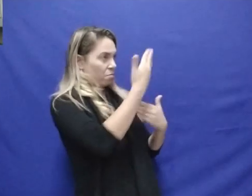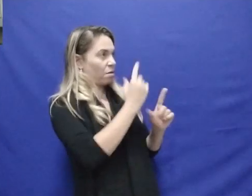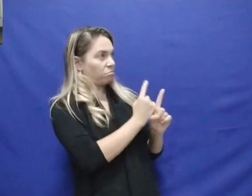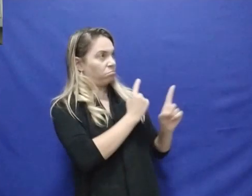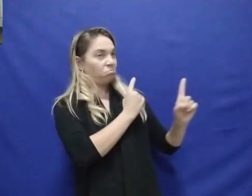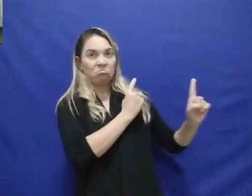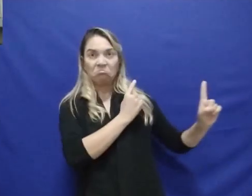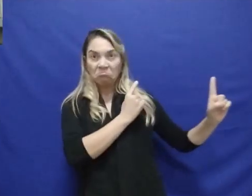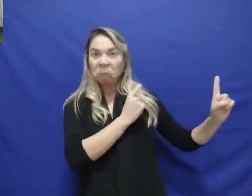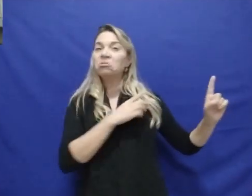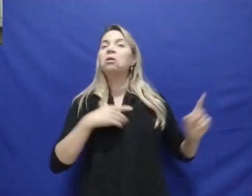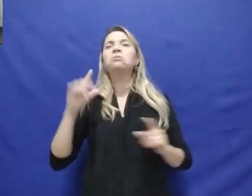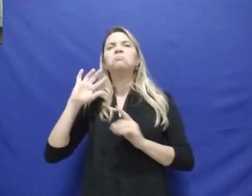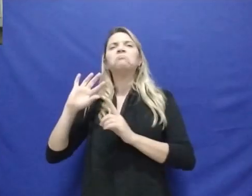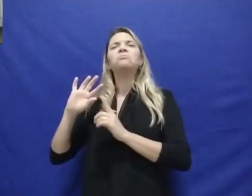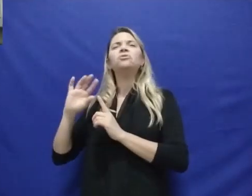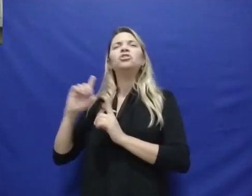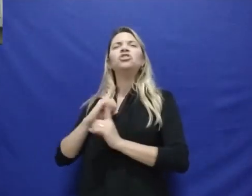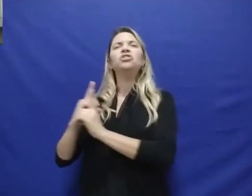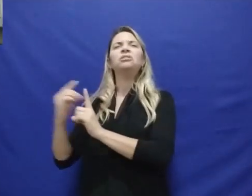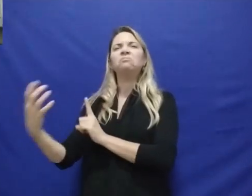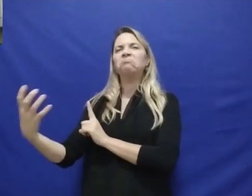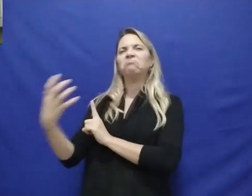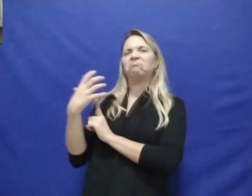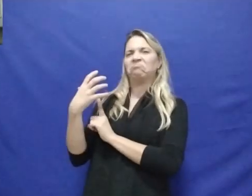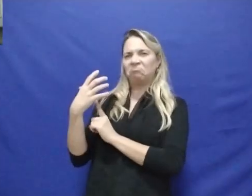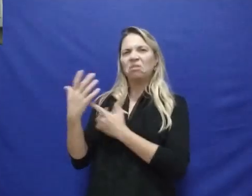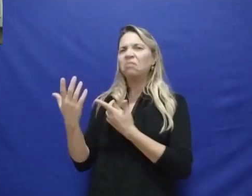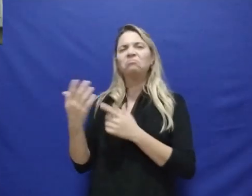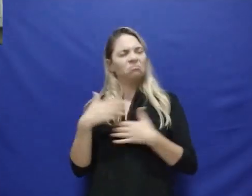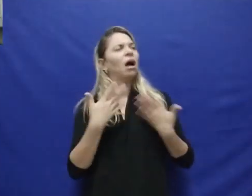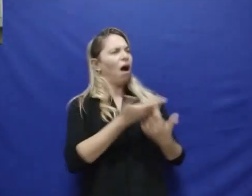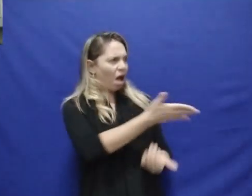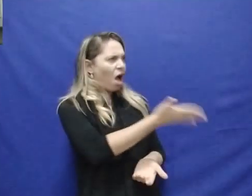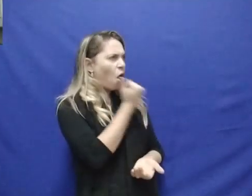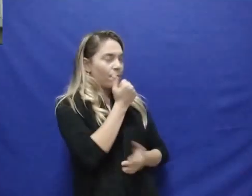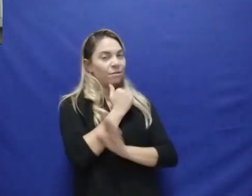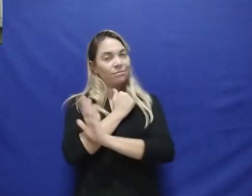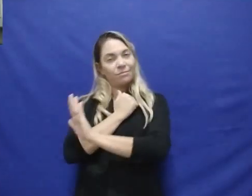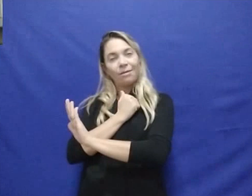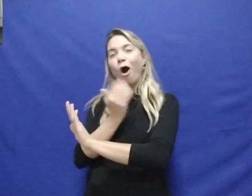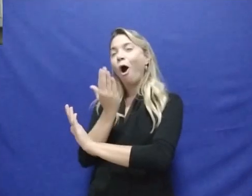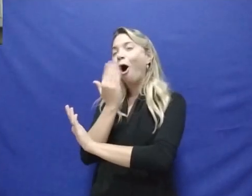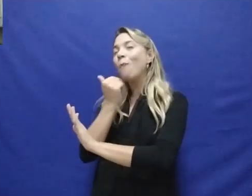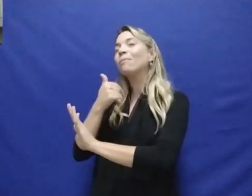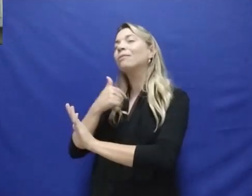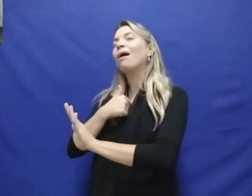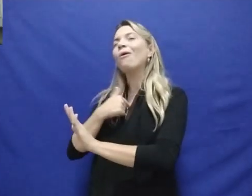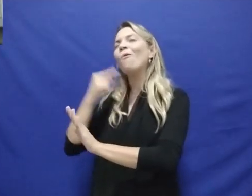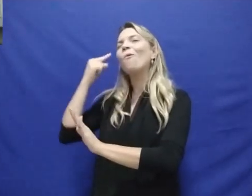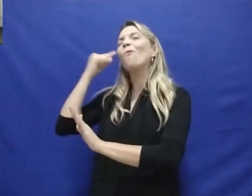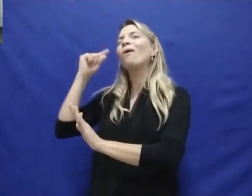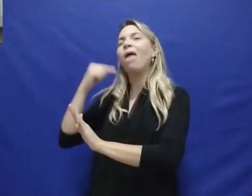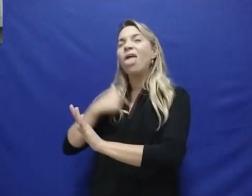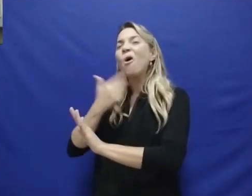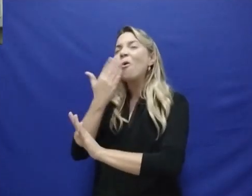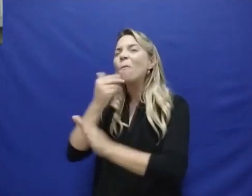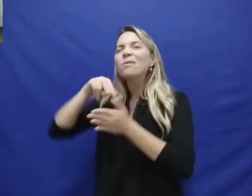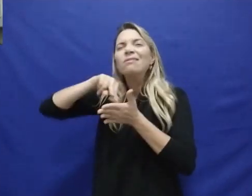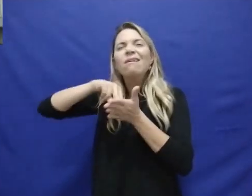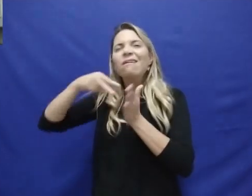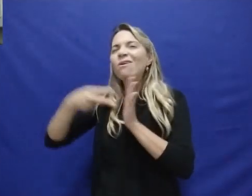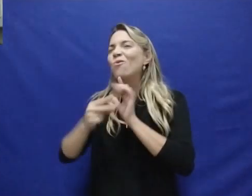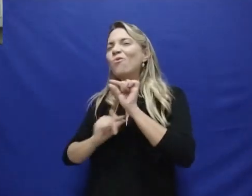enviou. No versículo 34 ele diz: eu, na verdade, faço a obra do Senhor a todo tempo. A